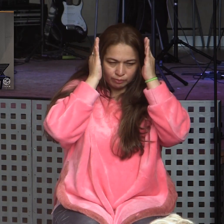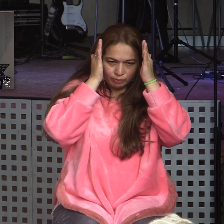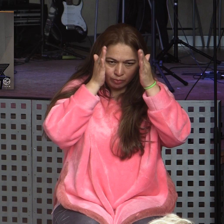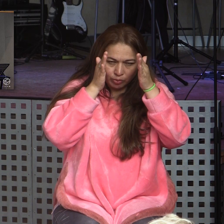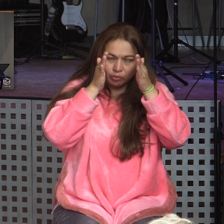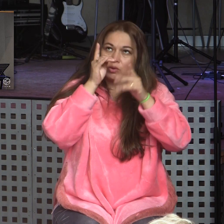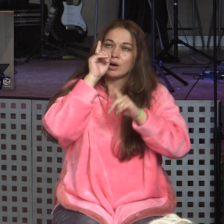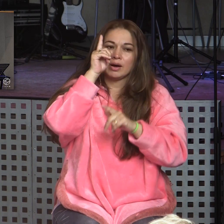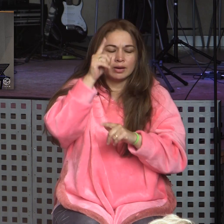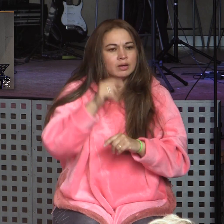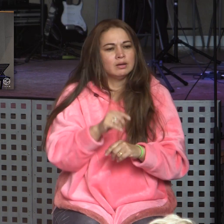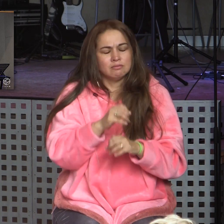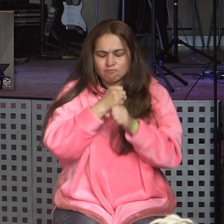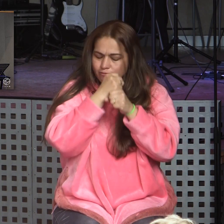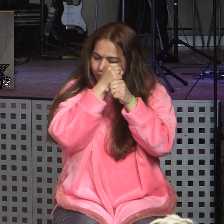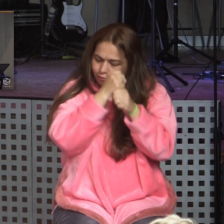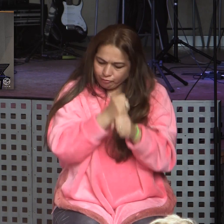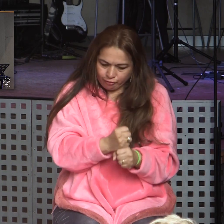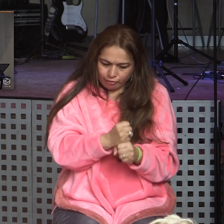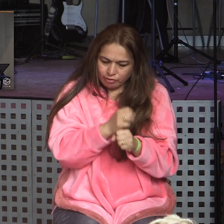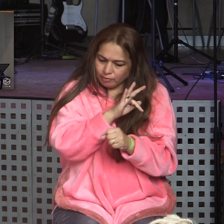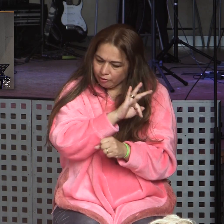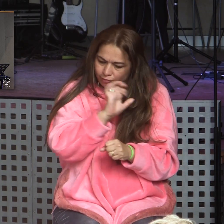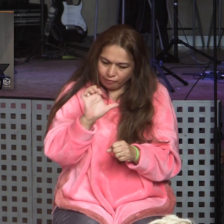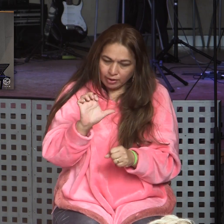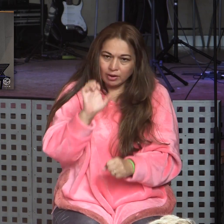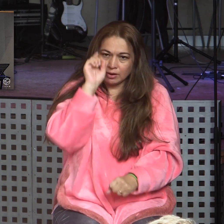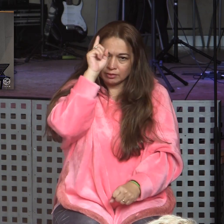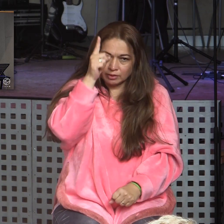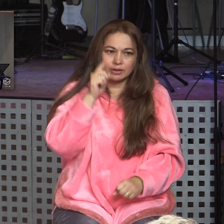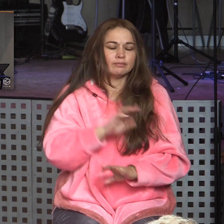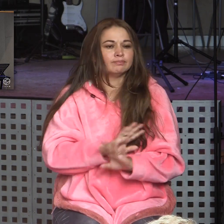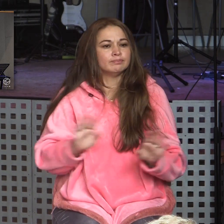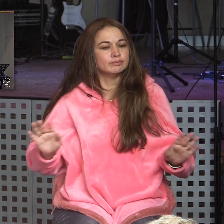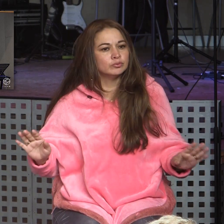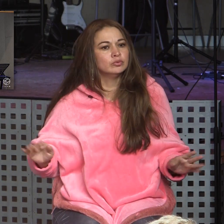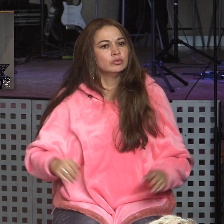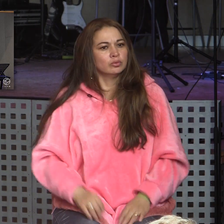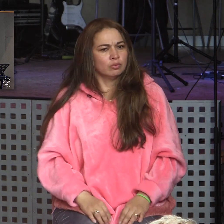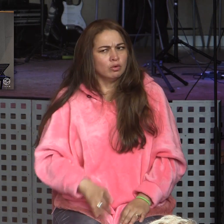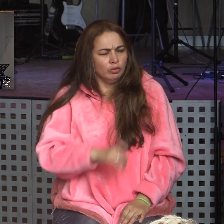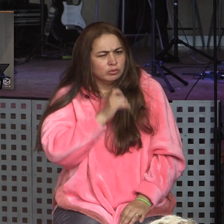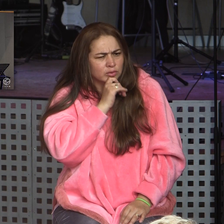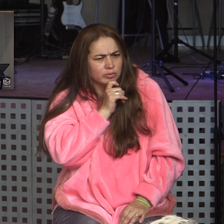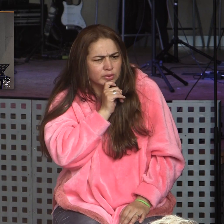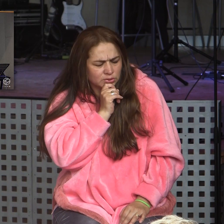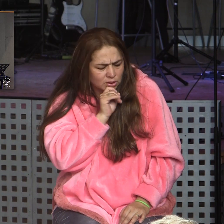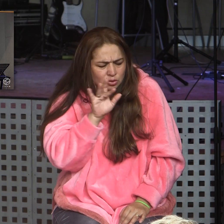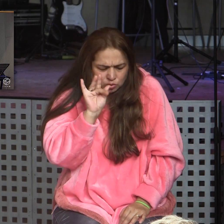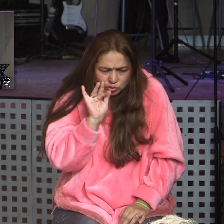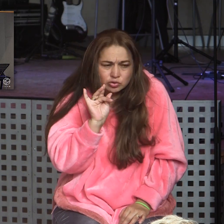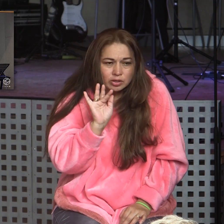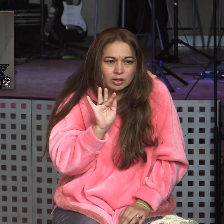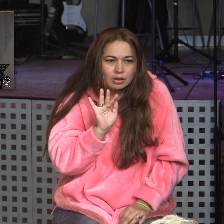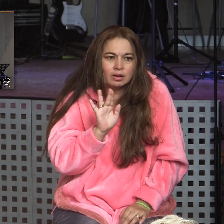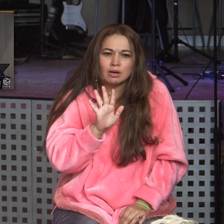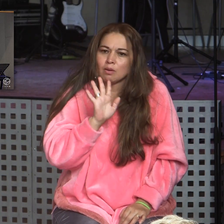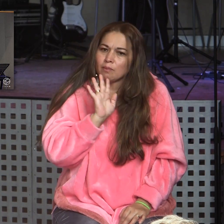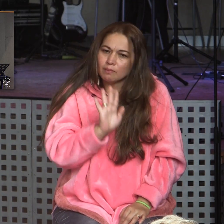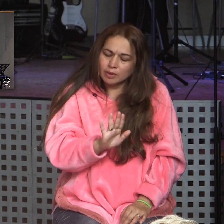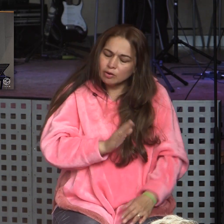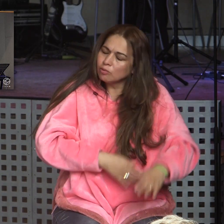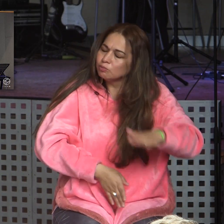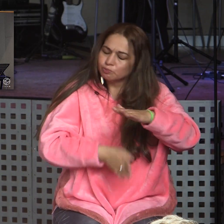muy difícil sostenerse ahí. Nosotros lo vemos ya escrito y decimos qué bien, pero es muy difícil, a menos que puedas